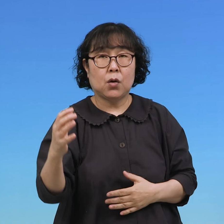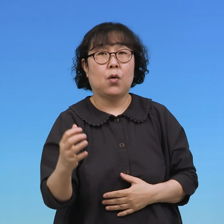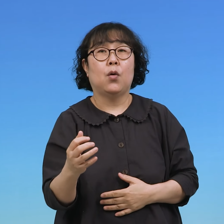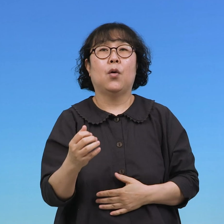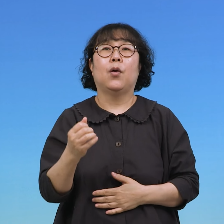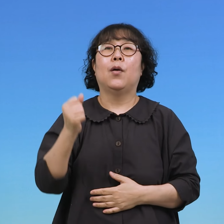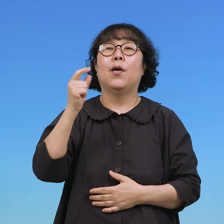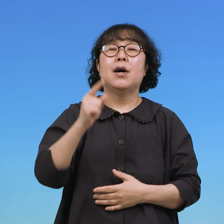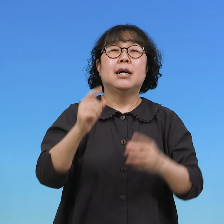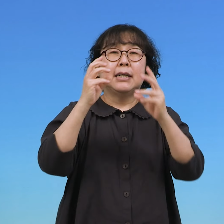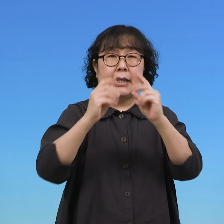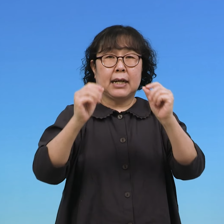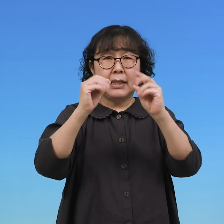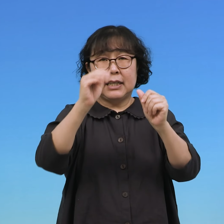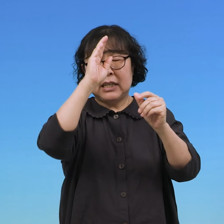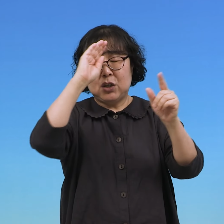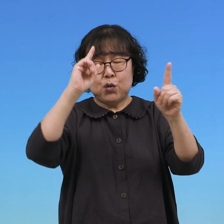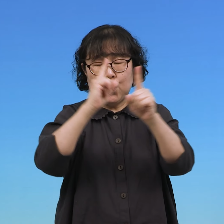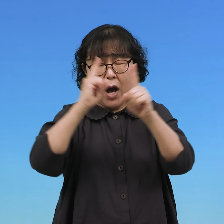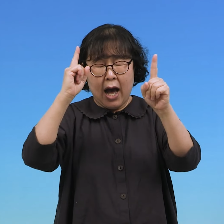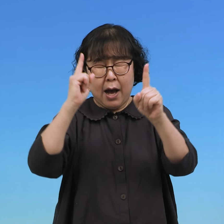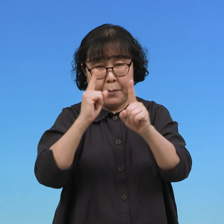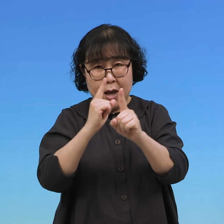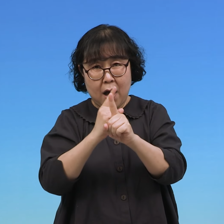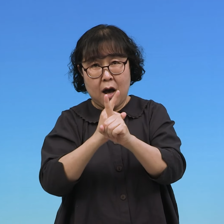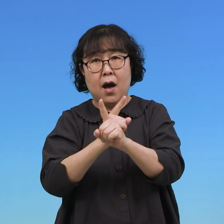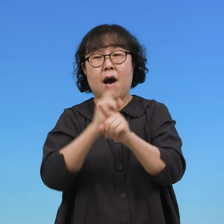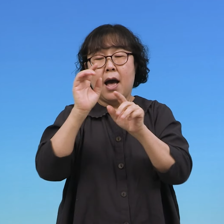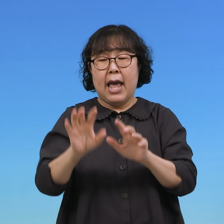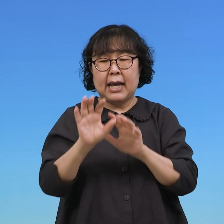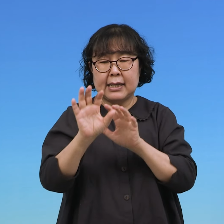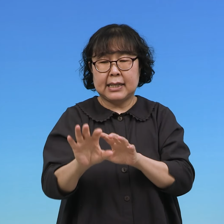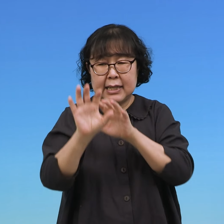이 땅 치유하며 행진할 때